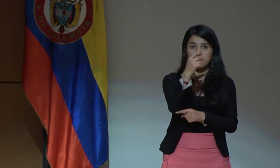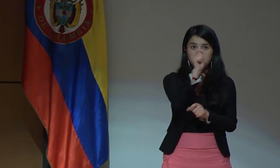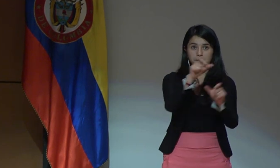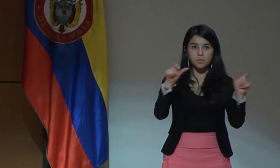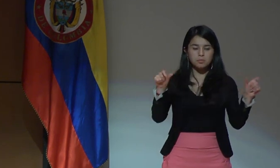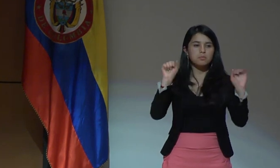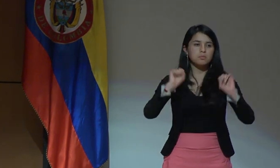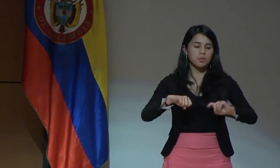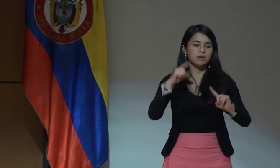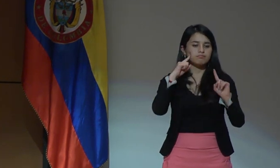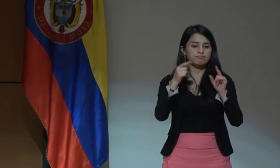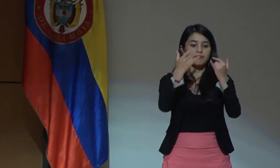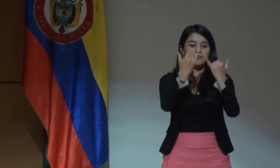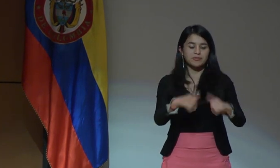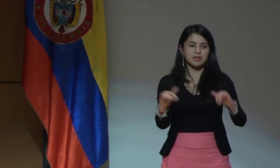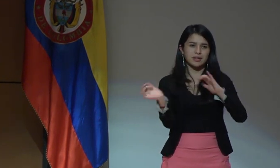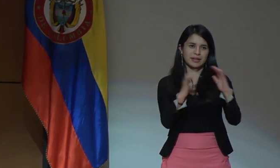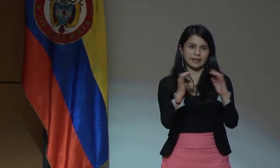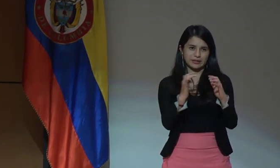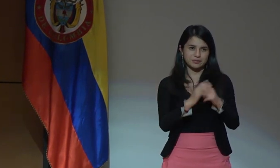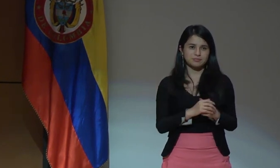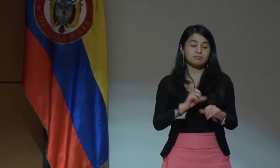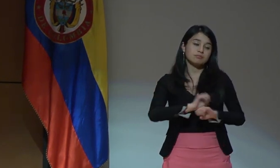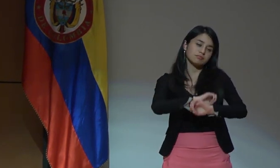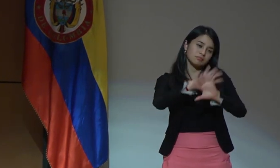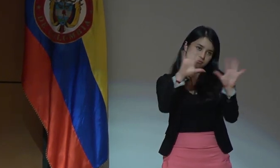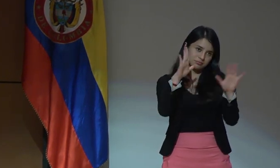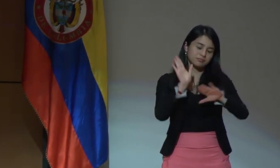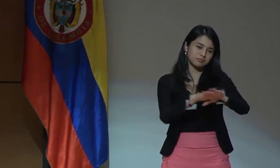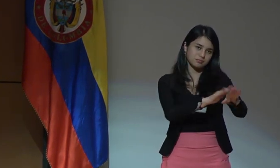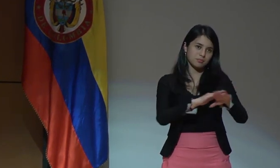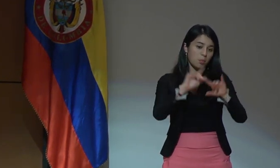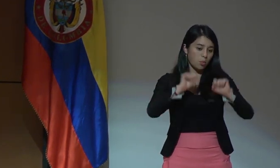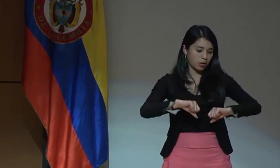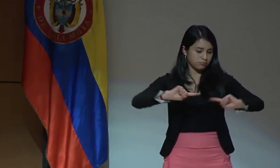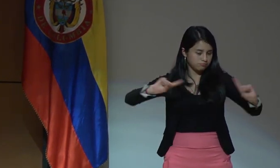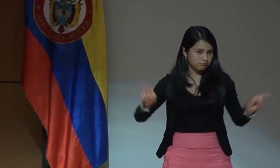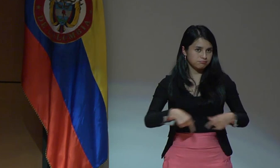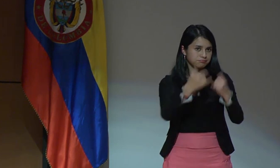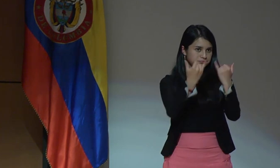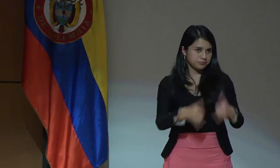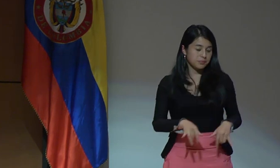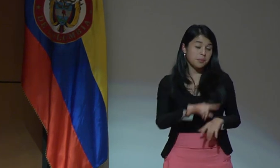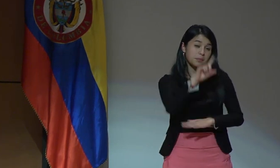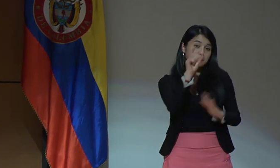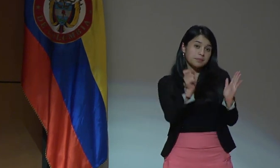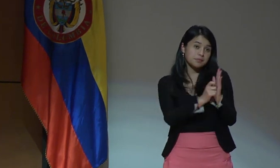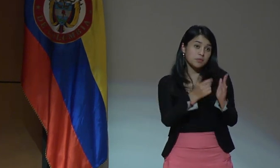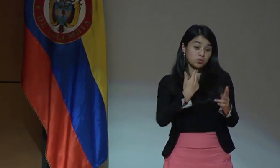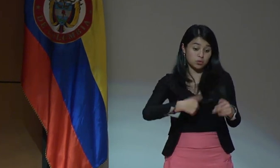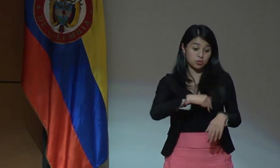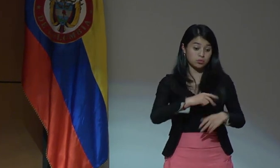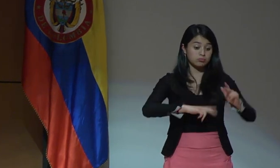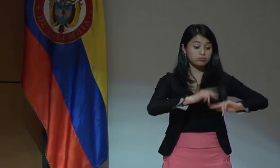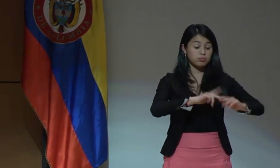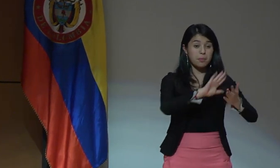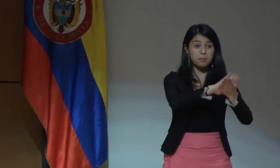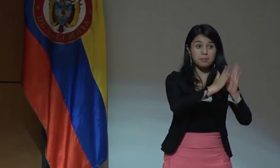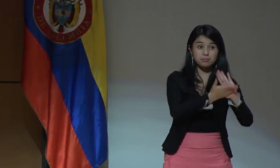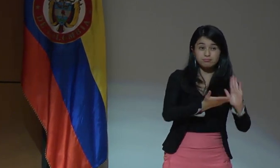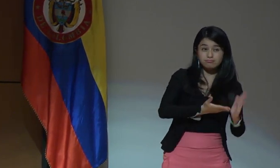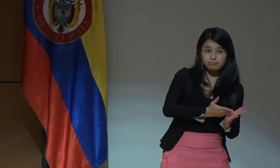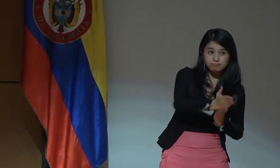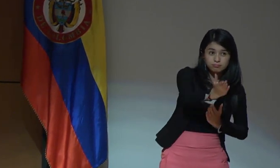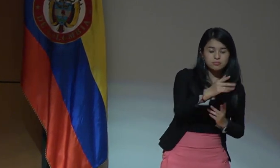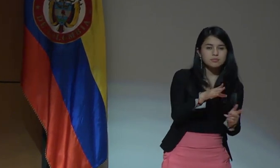pueden concluir una guerra, claro, la pueden declarar también, la pueden concluir. Sin embargo, construir la paz duradera